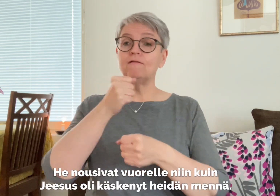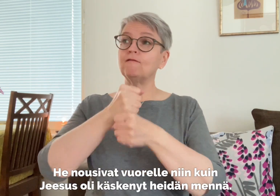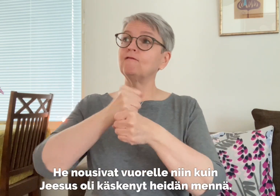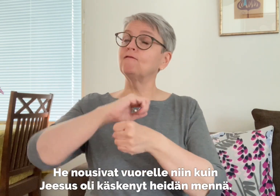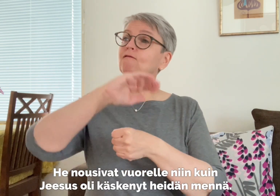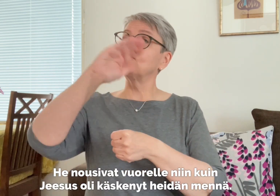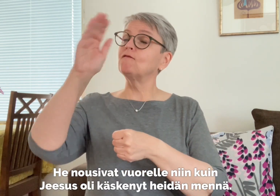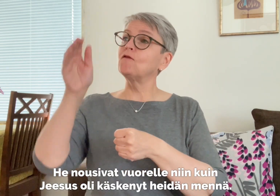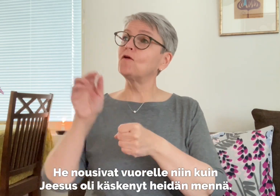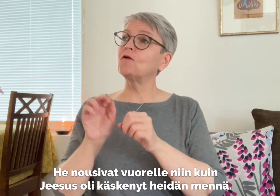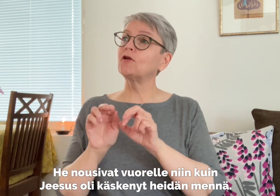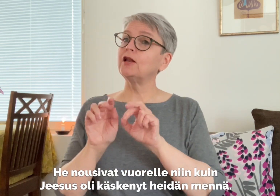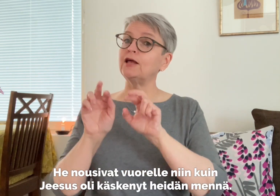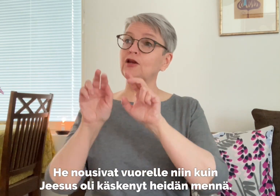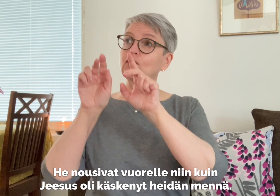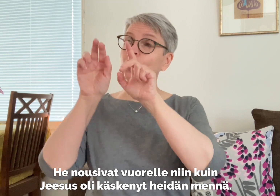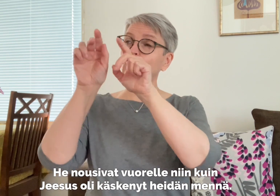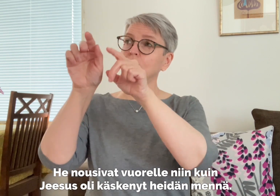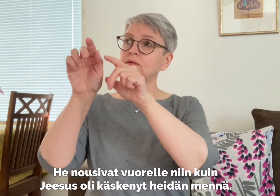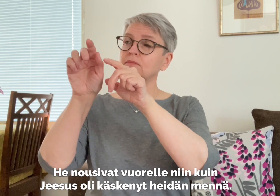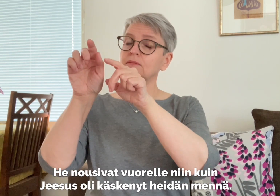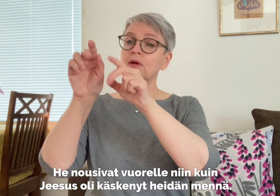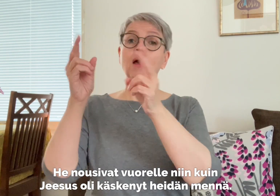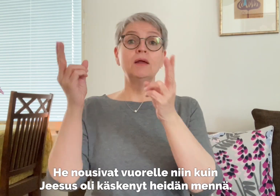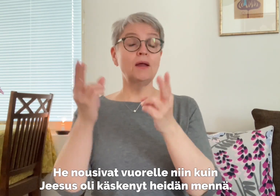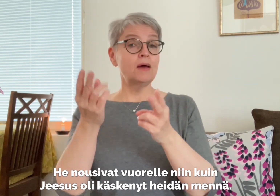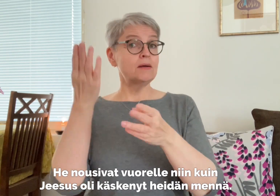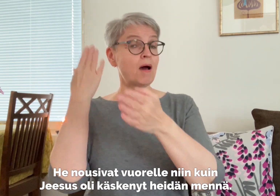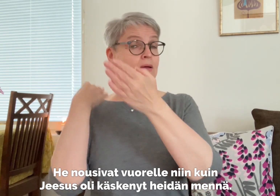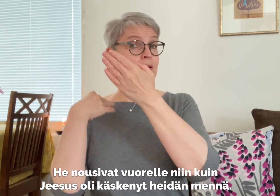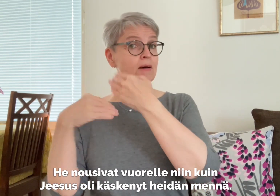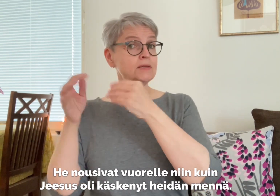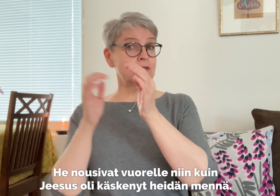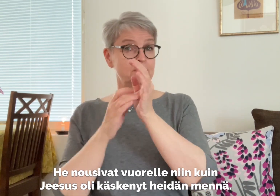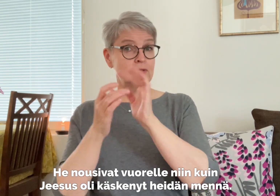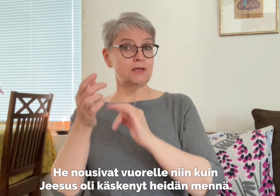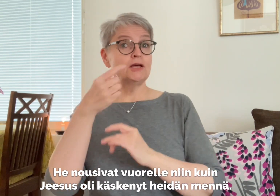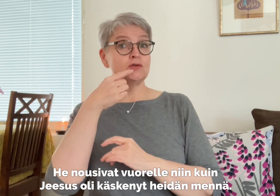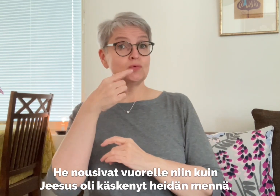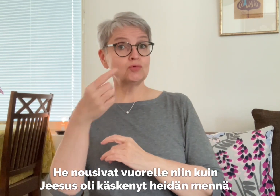He nousivat vuorelle, niin kuin Jeesus oli käskenyt heidän mennä.